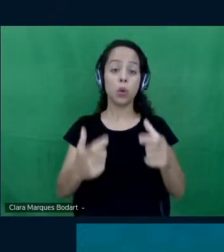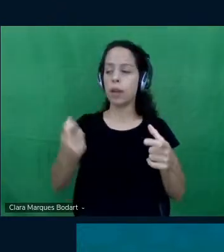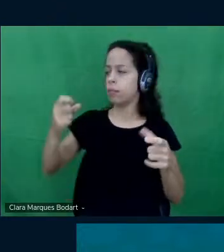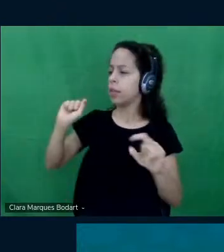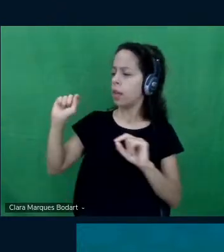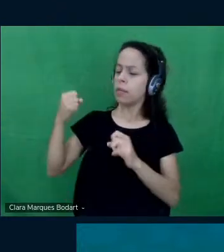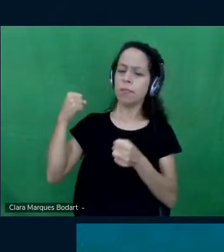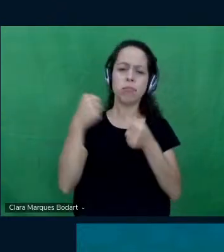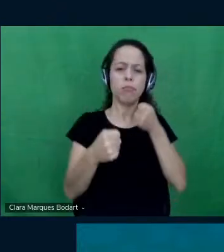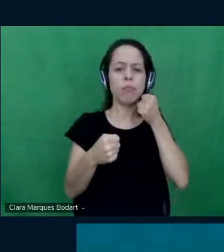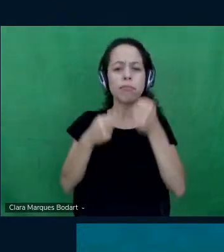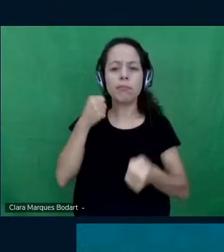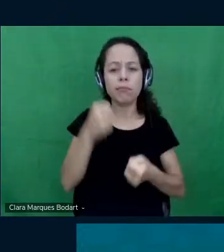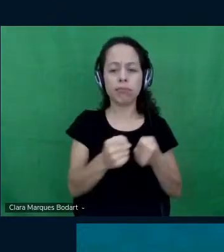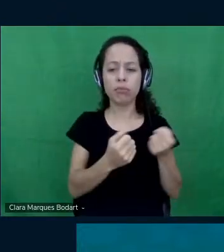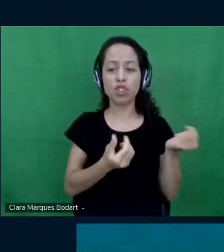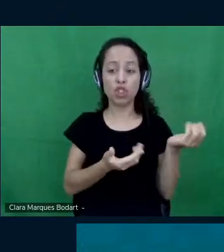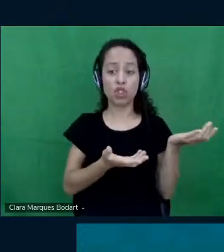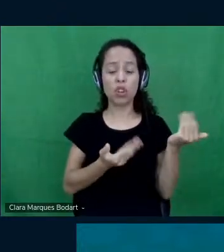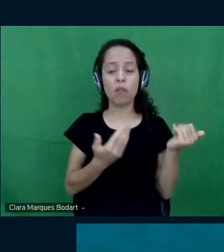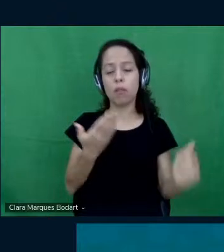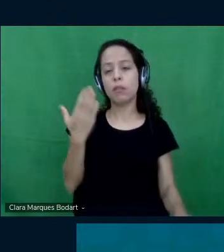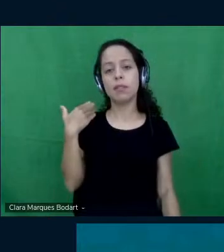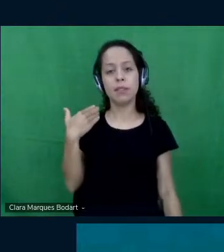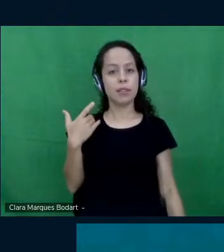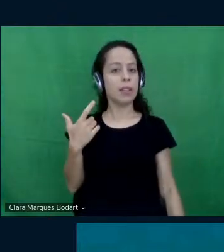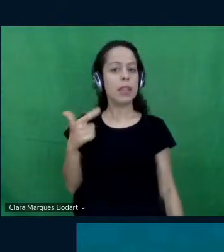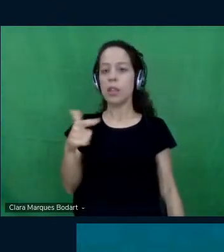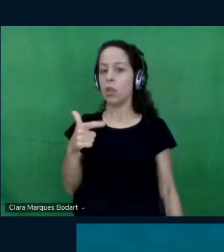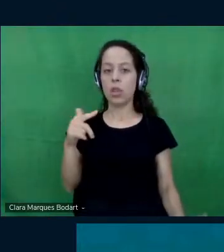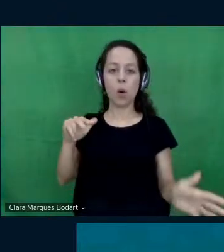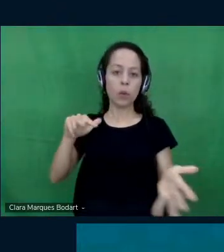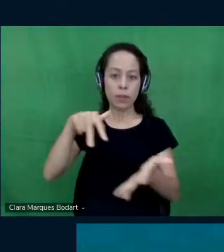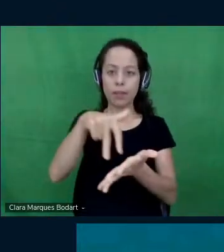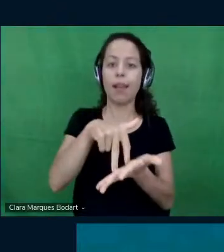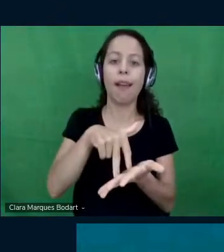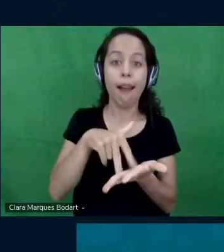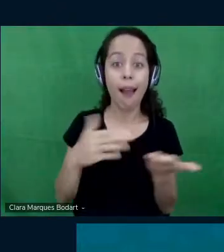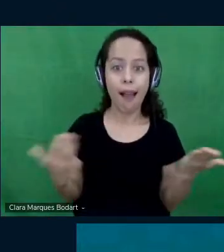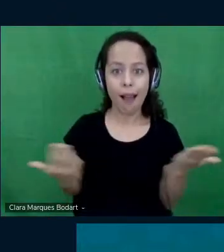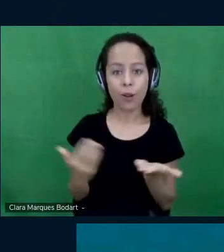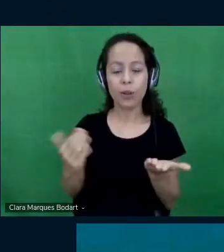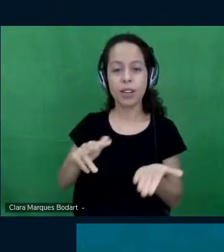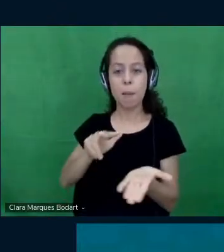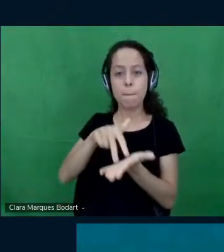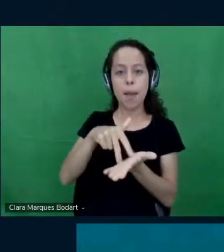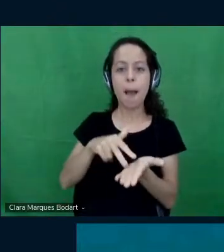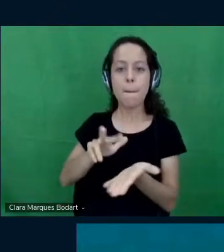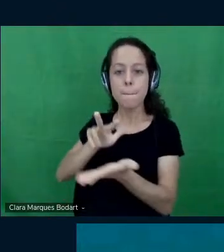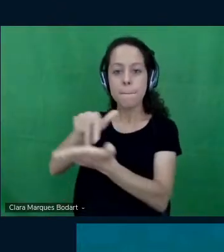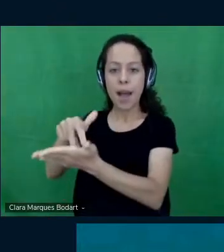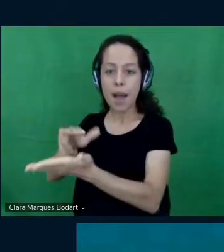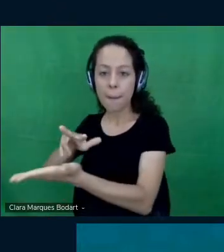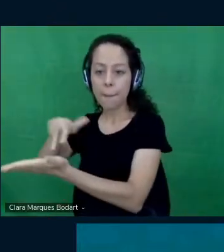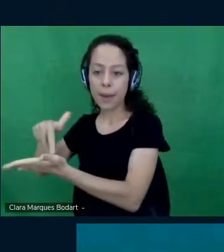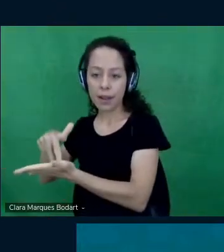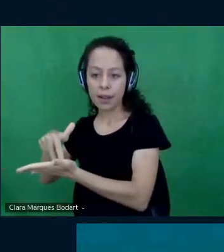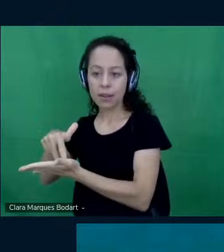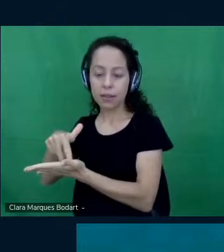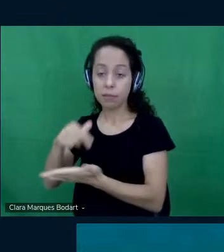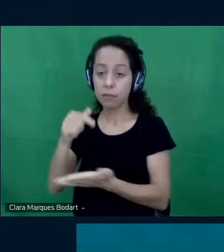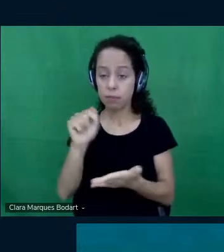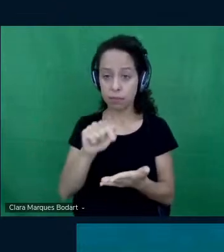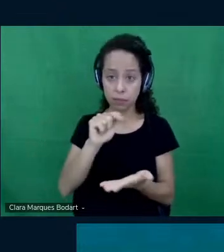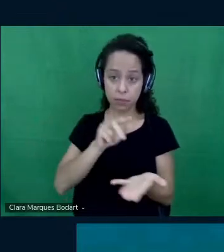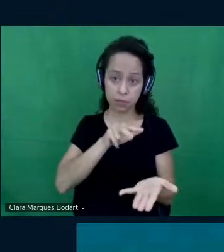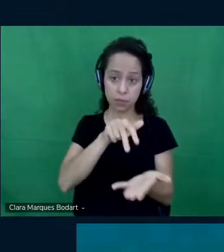não estava, né? Não tinha o direito à educação assegurado, inclusive na forma da Constituição, né? Nomeado na